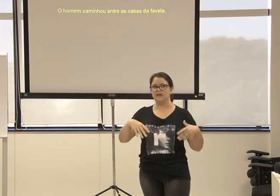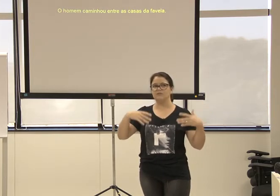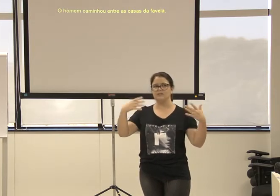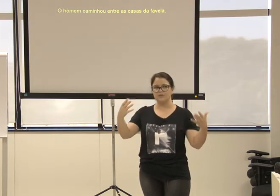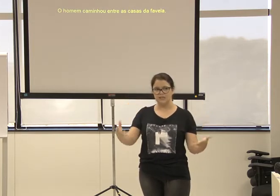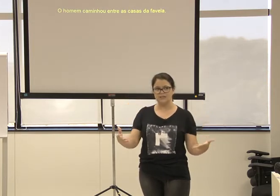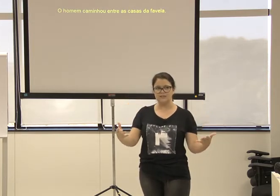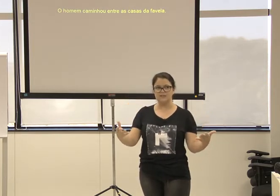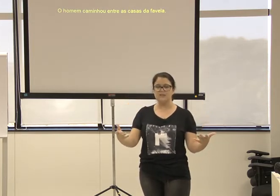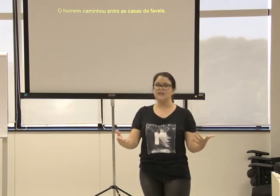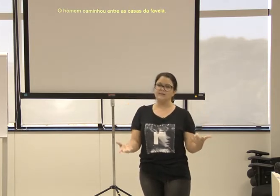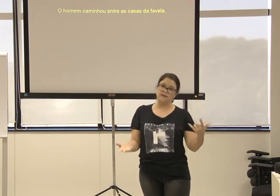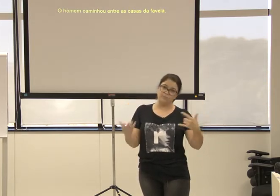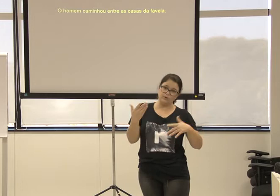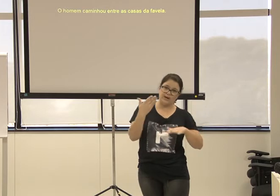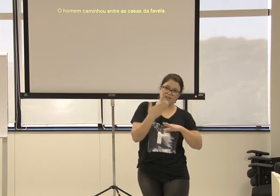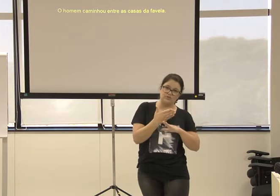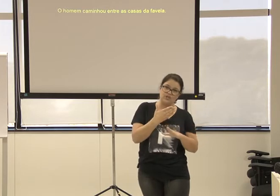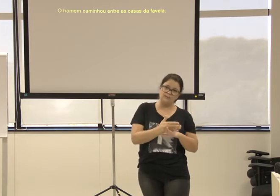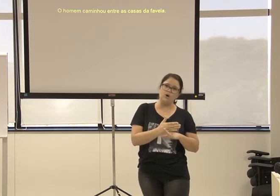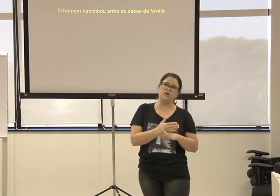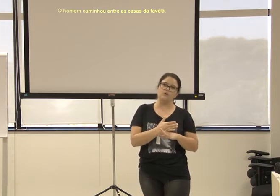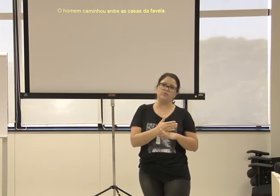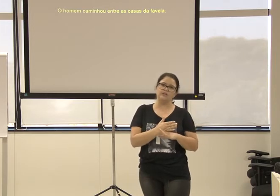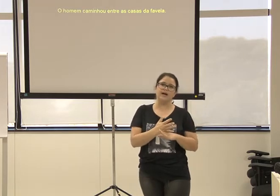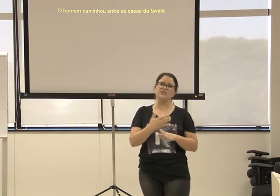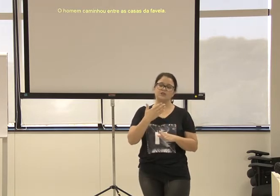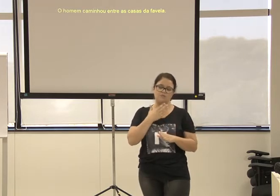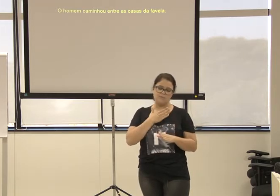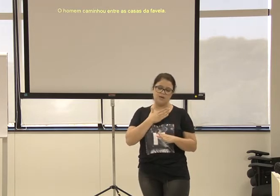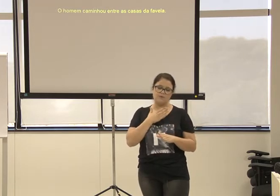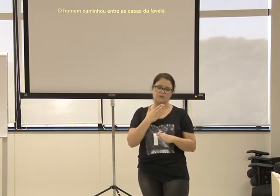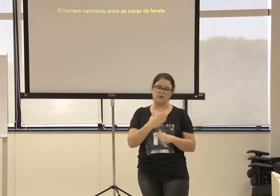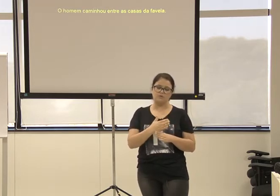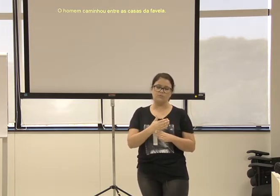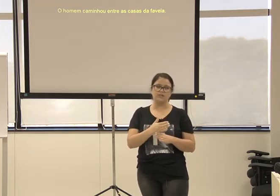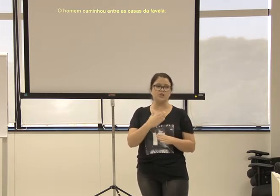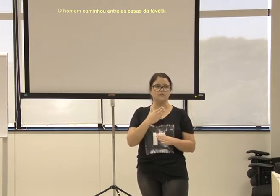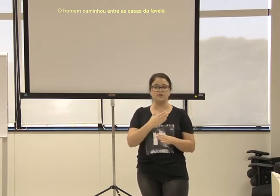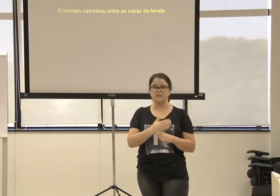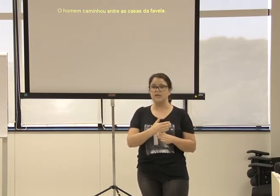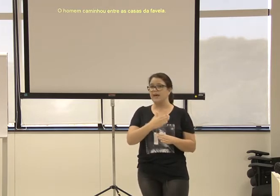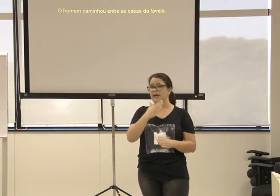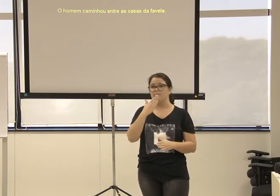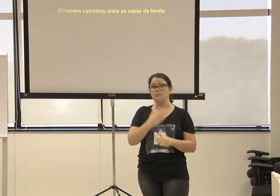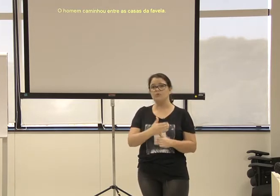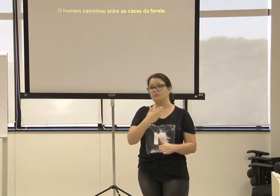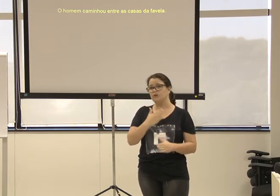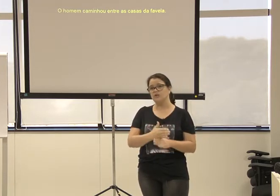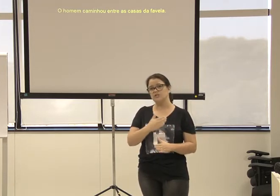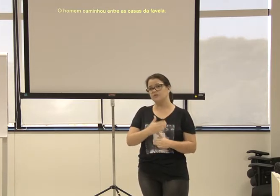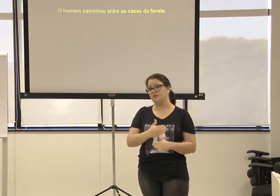as milícias, que para o caso de quem mora em comunidade, tem uma amiga minha que mora em comunidade, que ela falou assim, é muito melhor a gente ter o